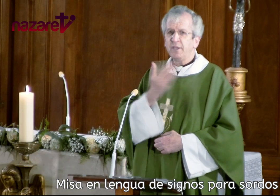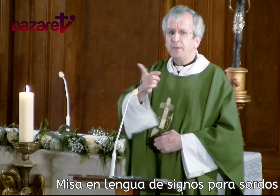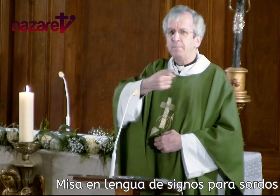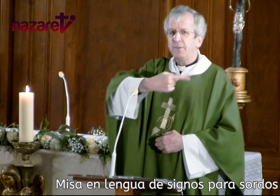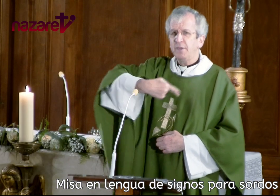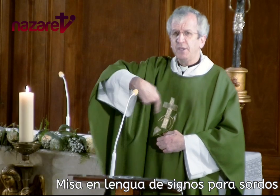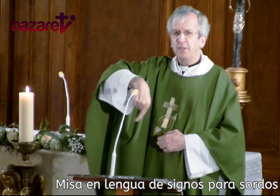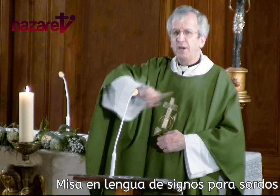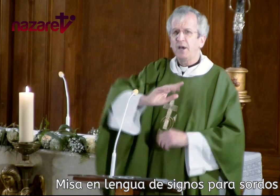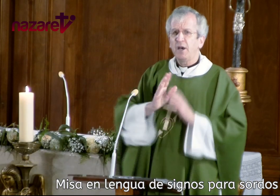piedad